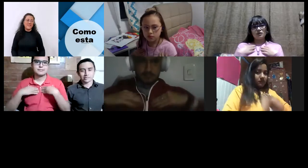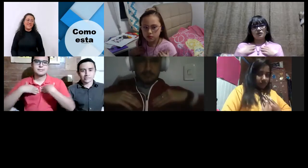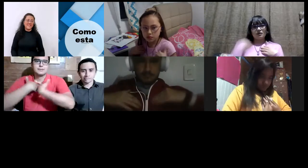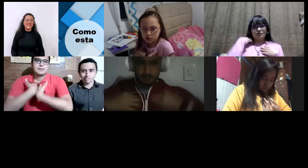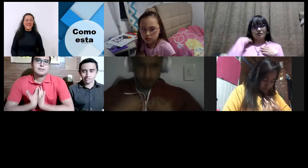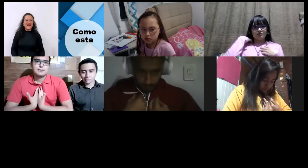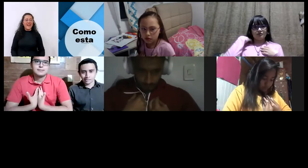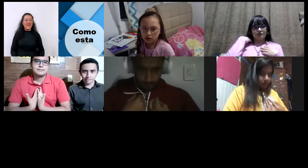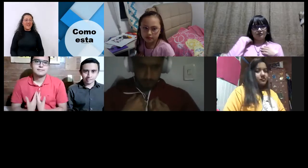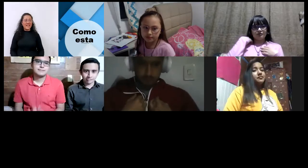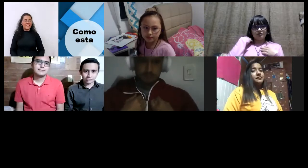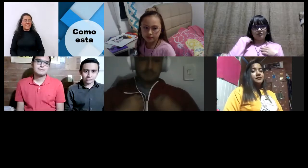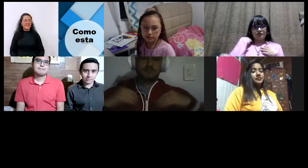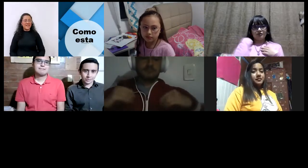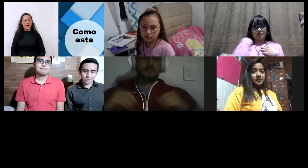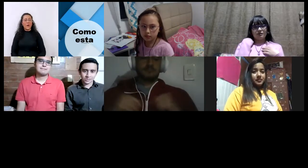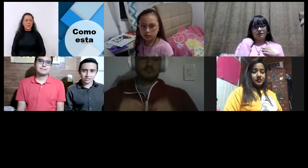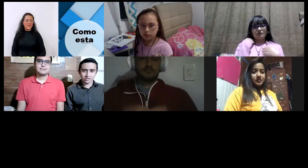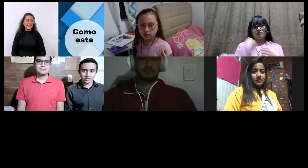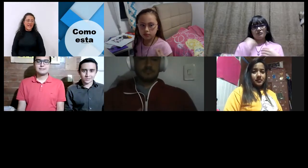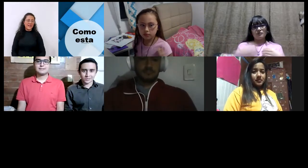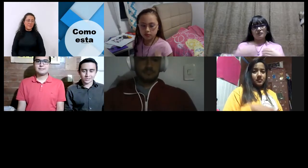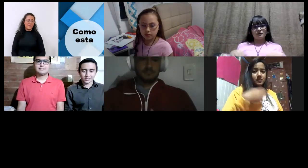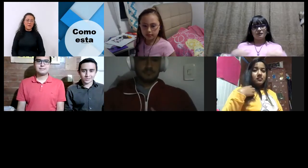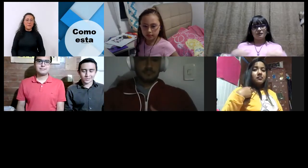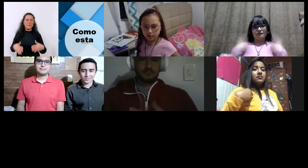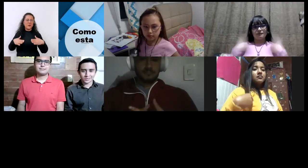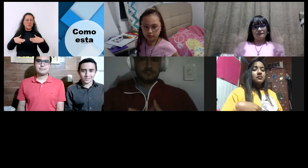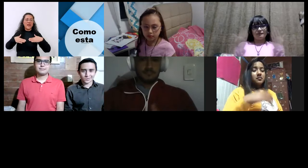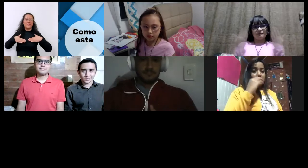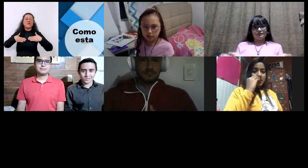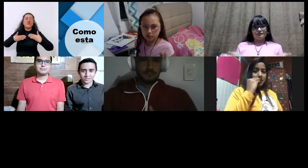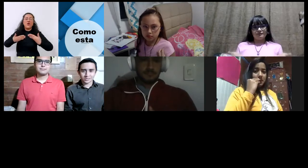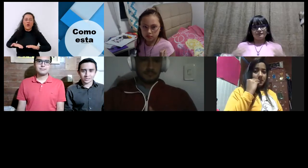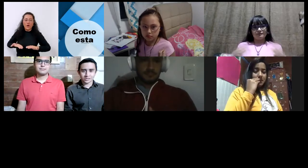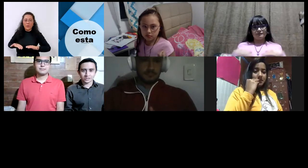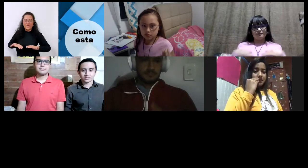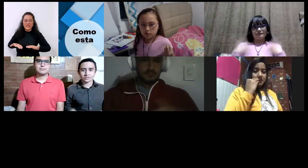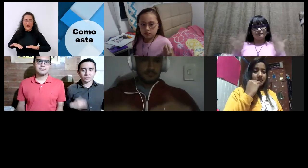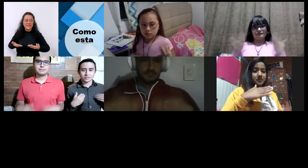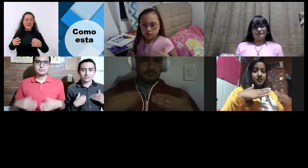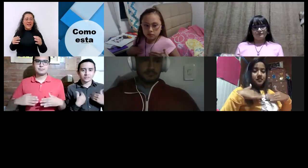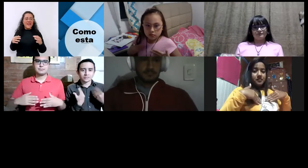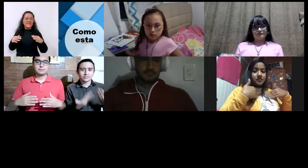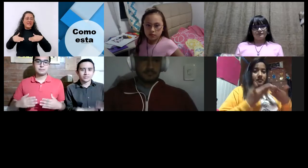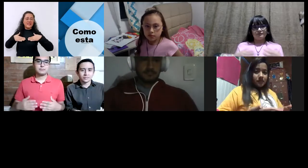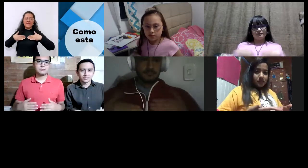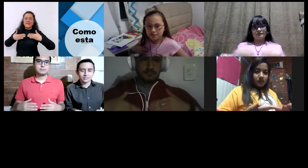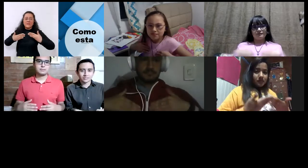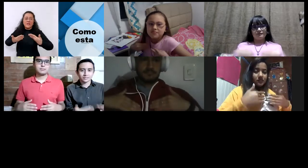bien. Ahora la señal de cómo está. No para preguntarnos. ¿Cómo estás? Esta señal es la misma